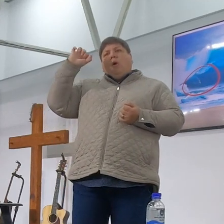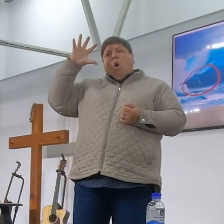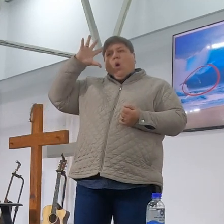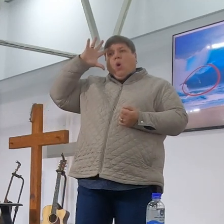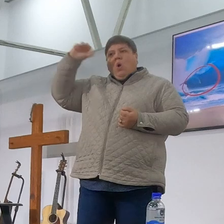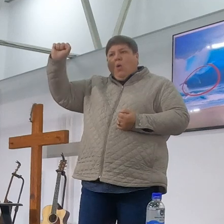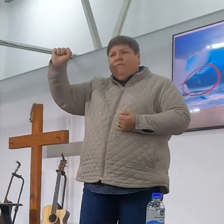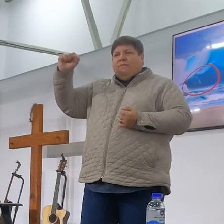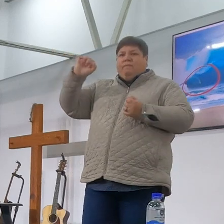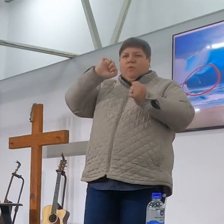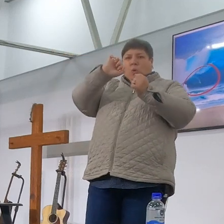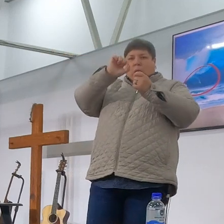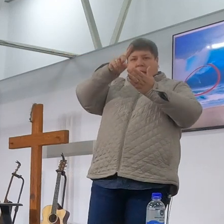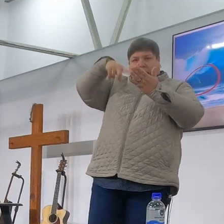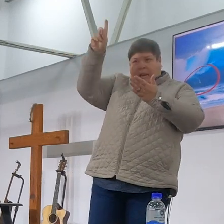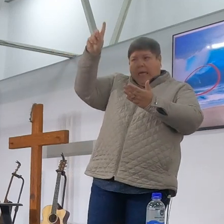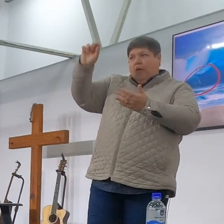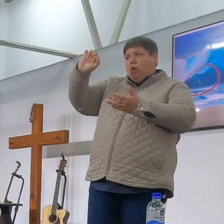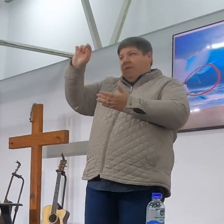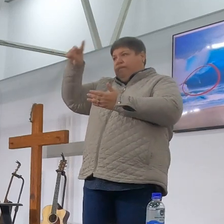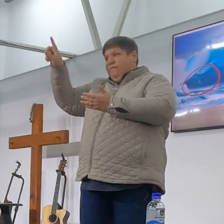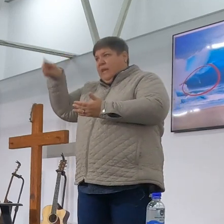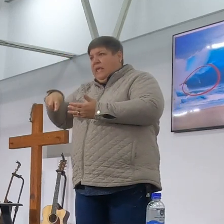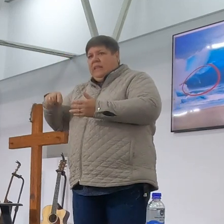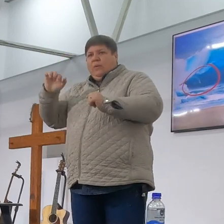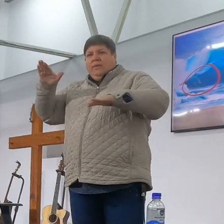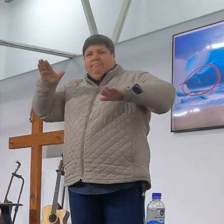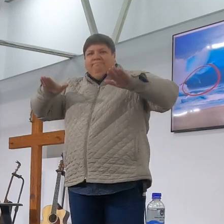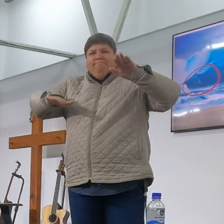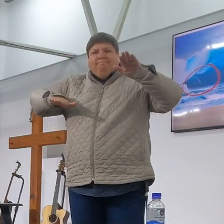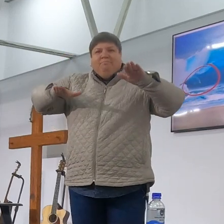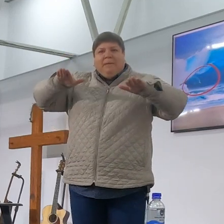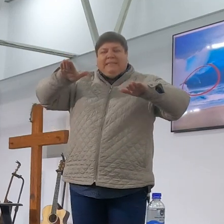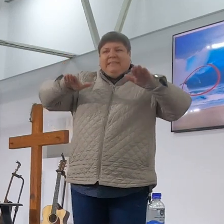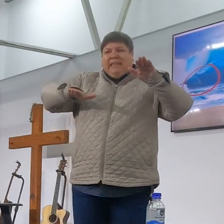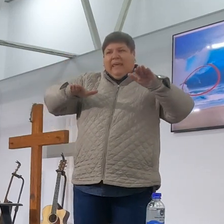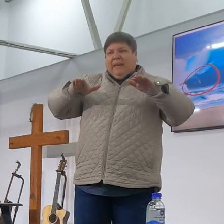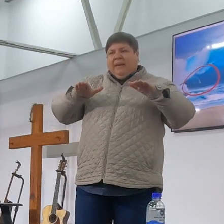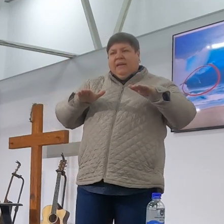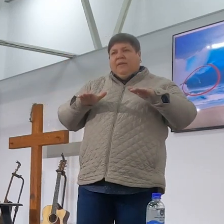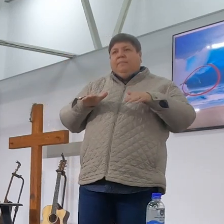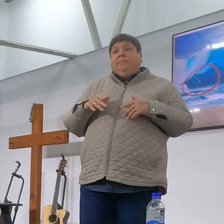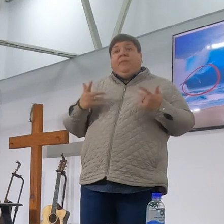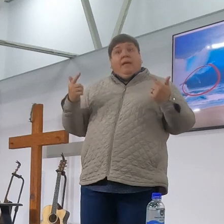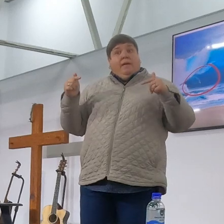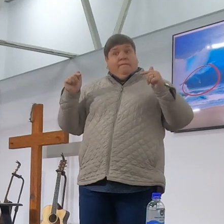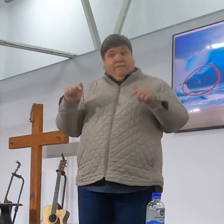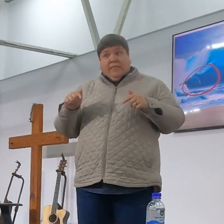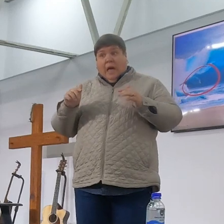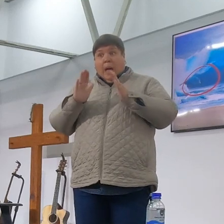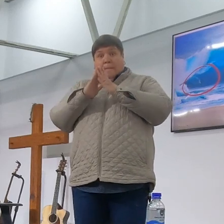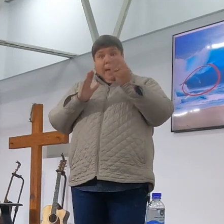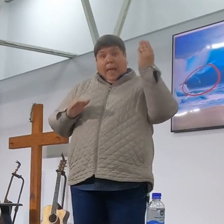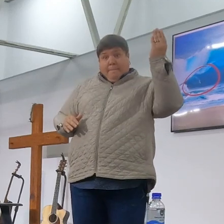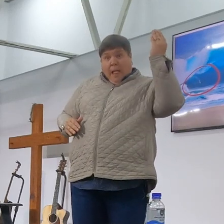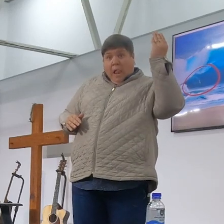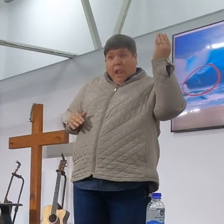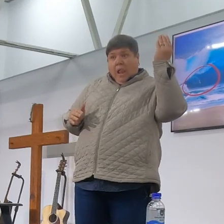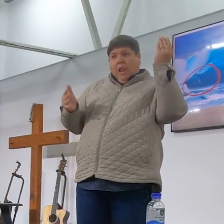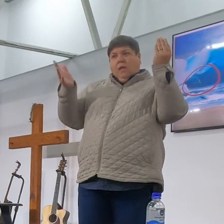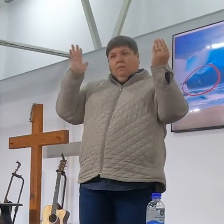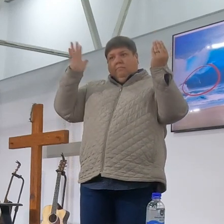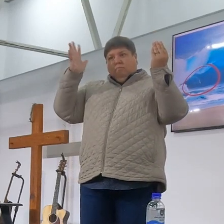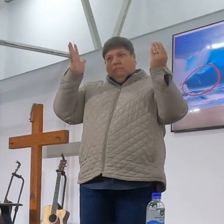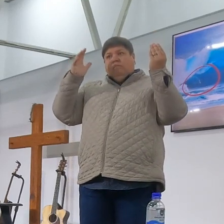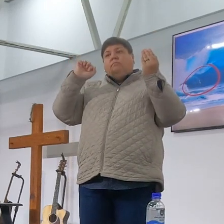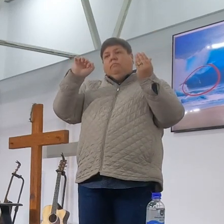moreel reg was of nie, en dit was gebaseer op ons geloof. Maar vandag is 'n Bybelse wêreldbeskouing of 'n